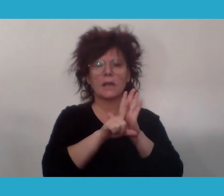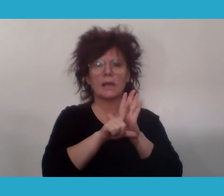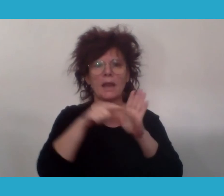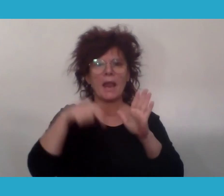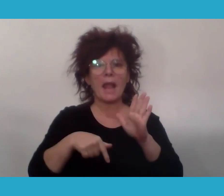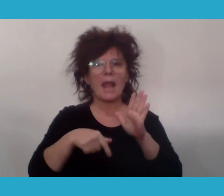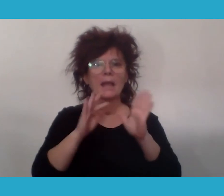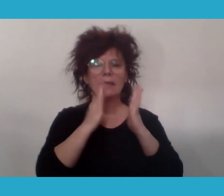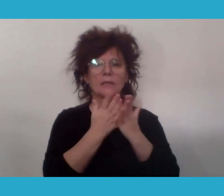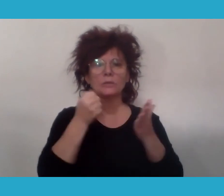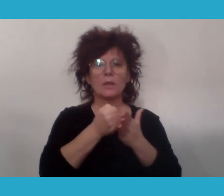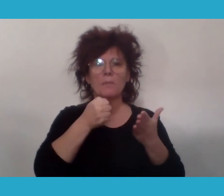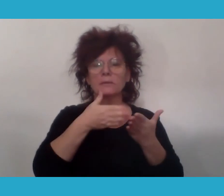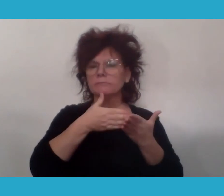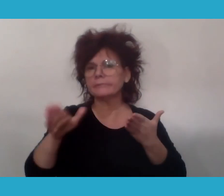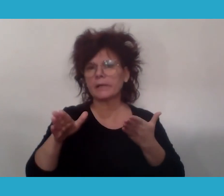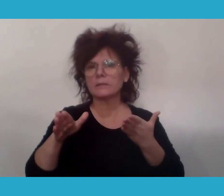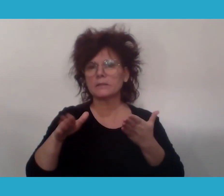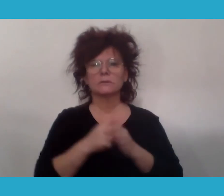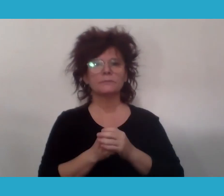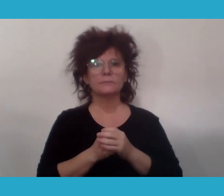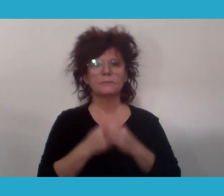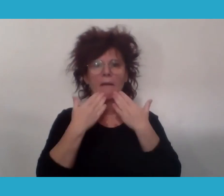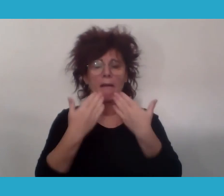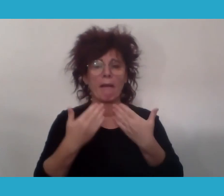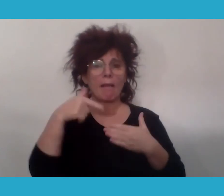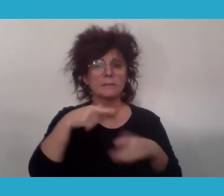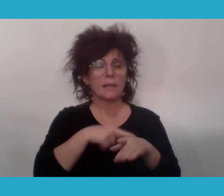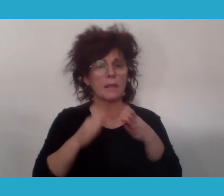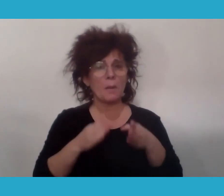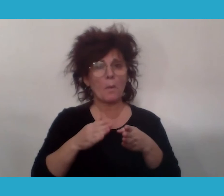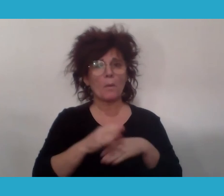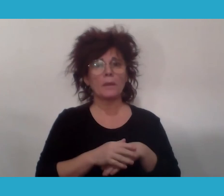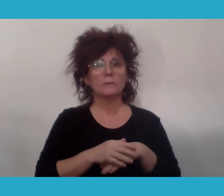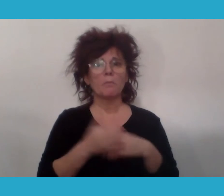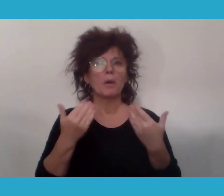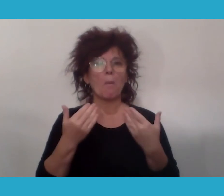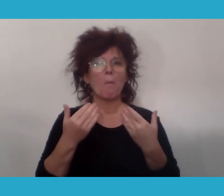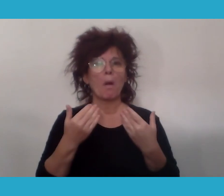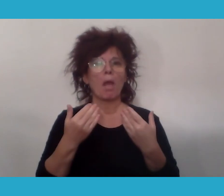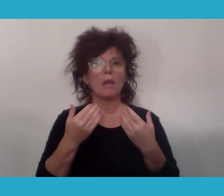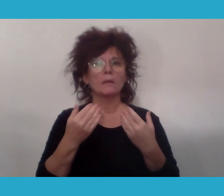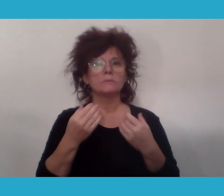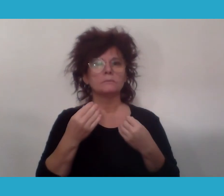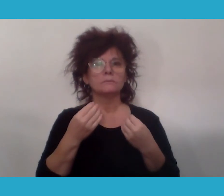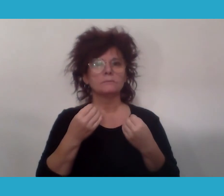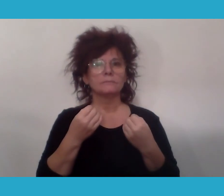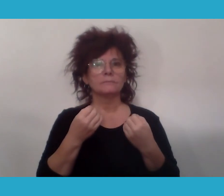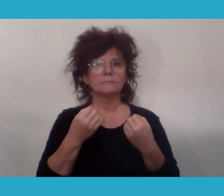10.208 rechace este estudio de impacto ambiental, agradece esta instancia ya que los visibiliza.